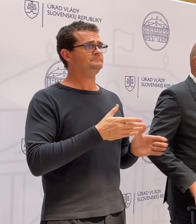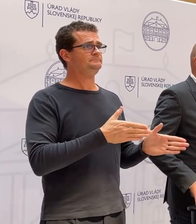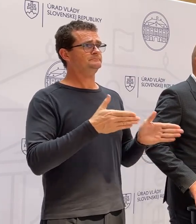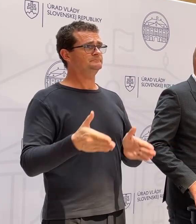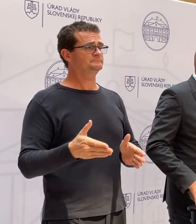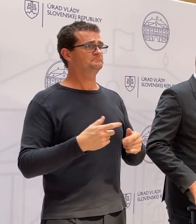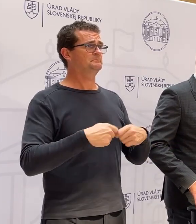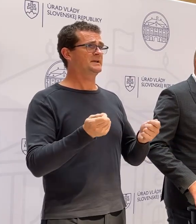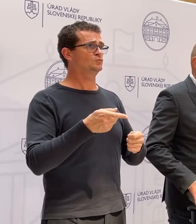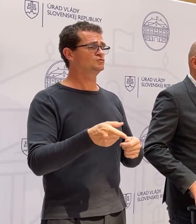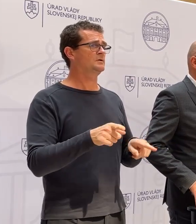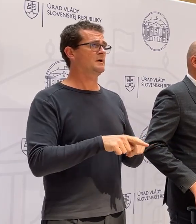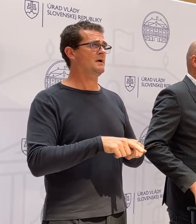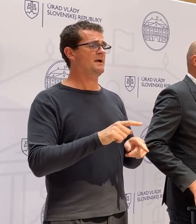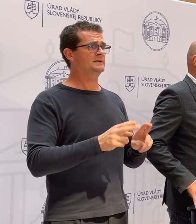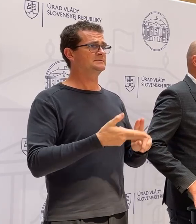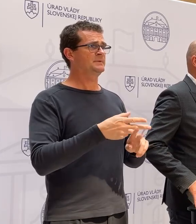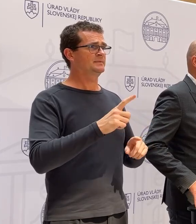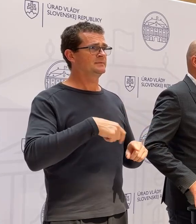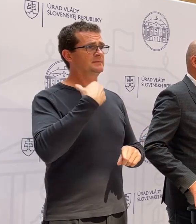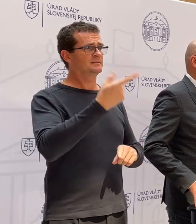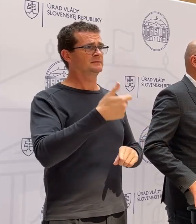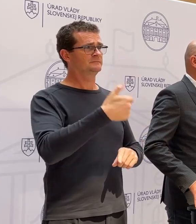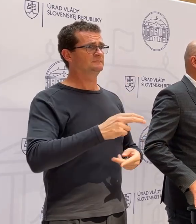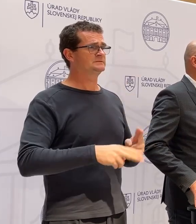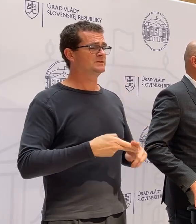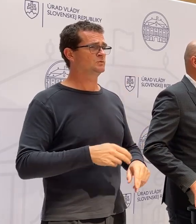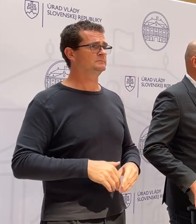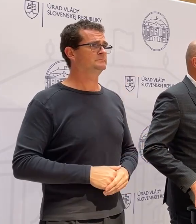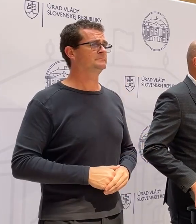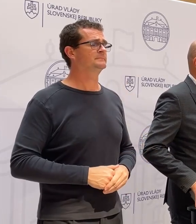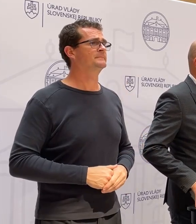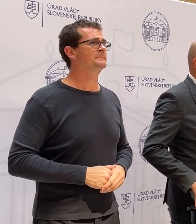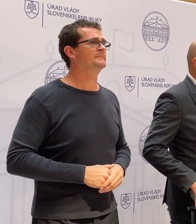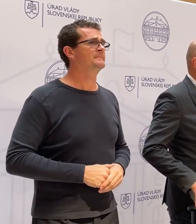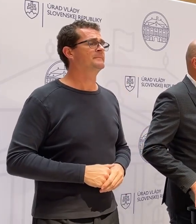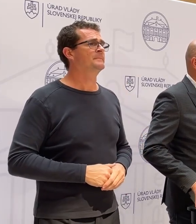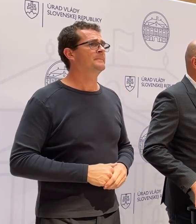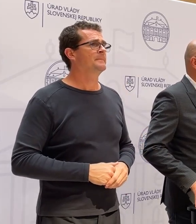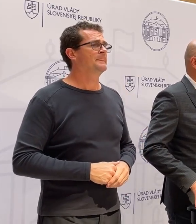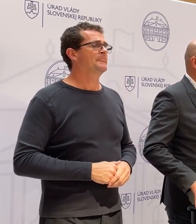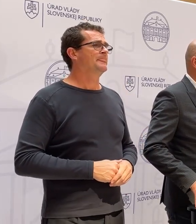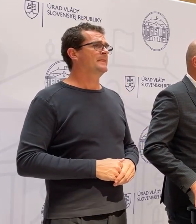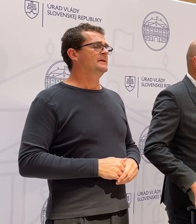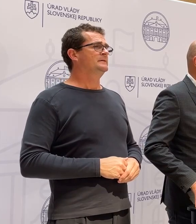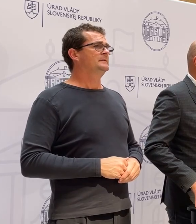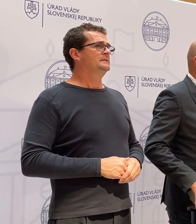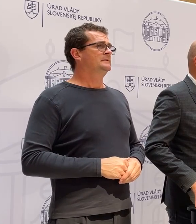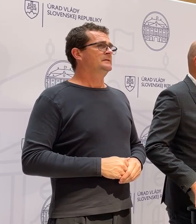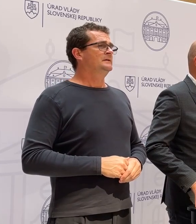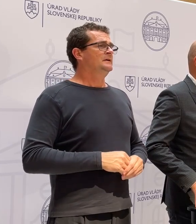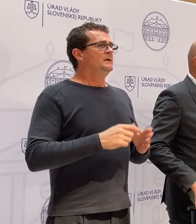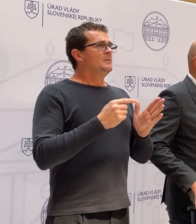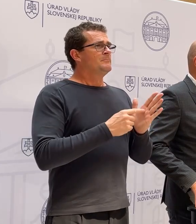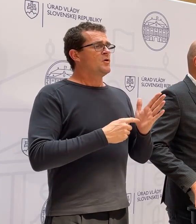odsunuté, teda prerušené a vrátime sa k tomu budúcu stredu. Marek Biro, Aktuality. Pán minister, o tých bodoch,